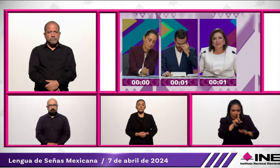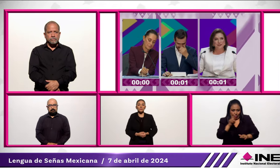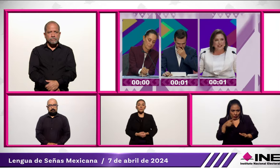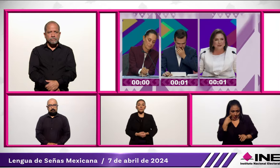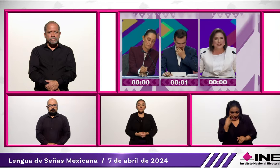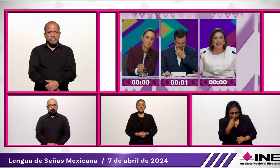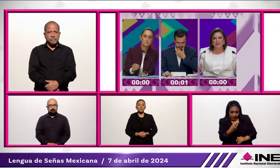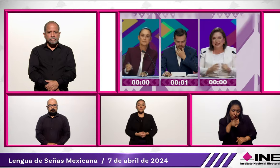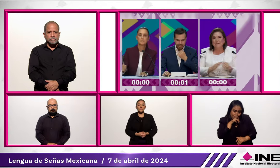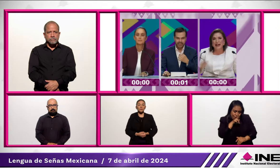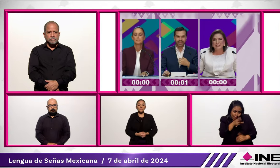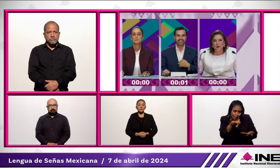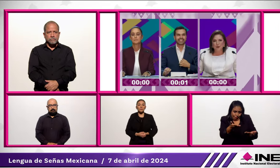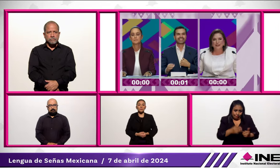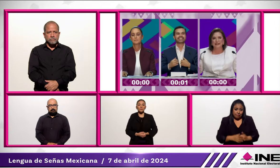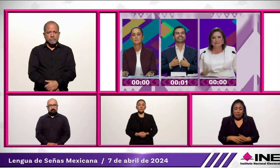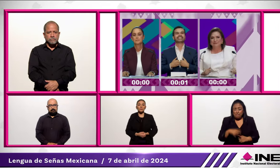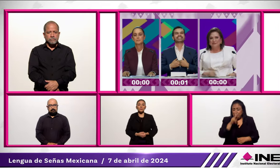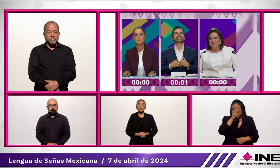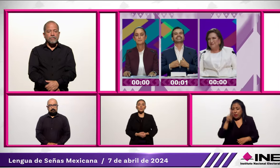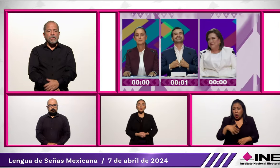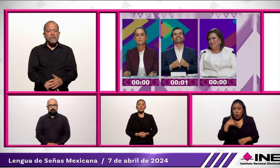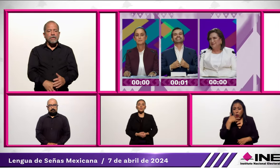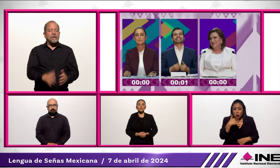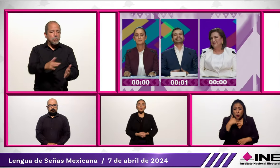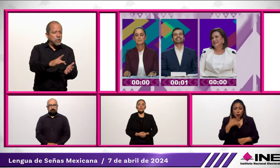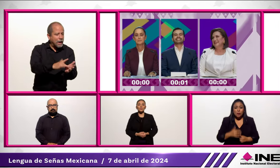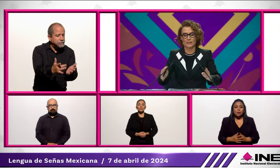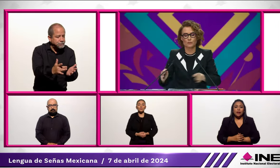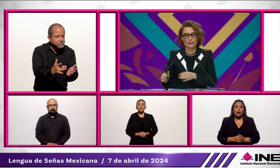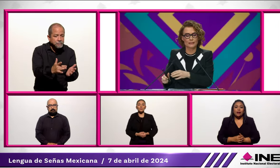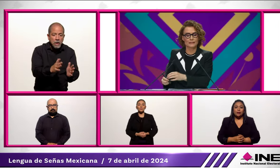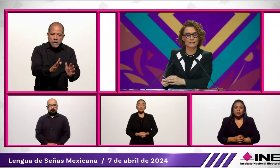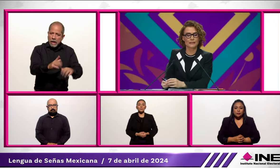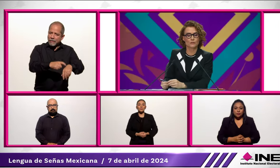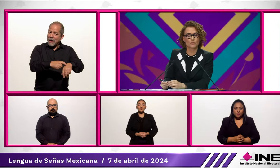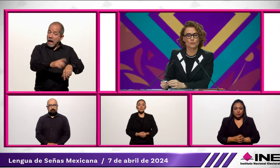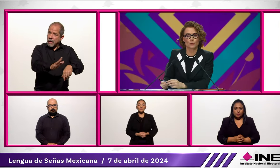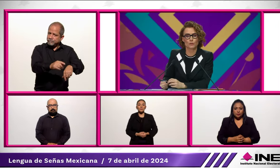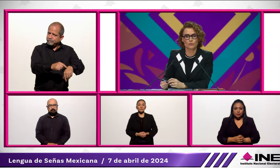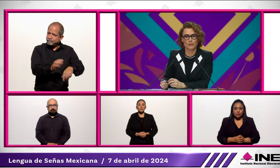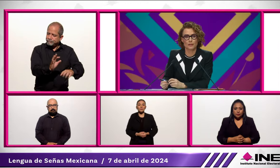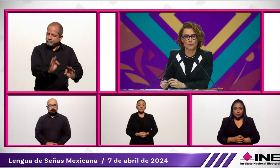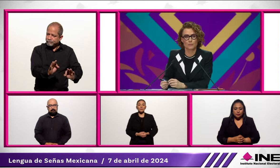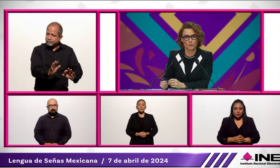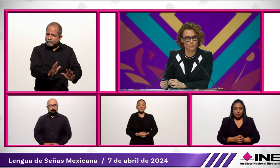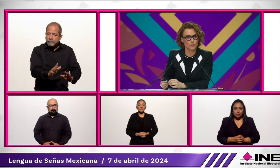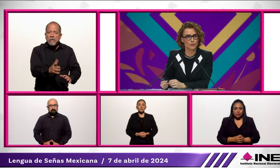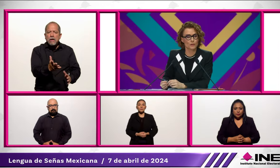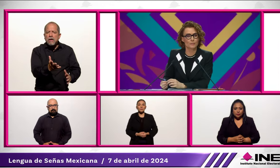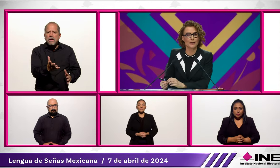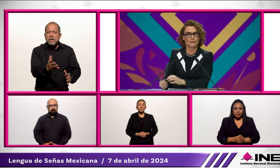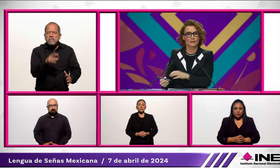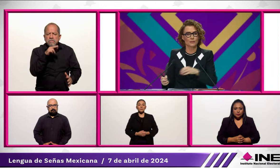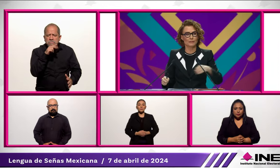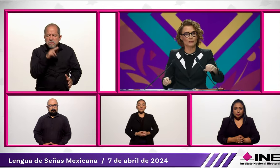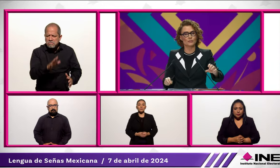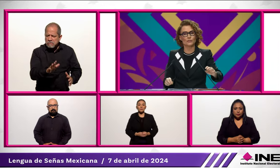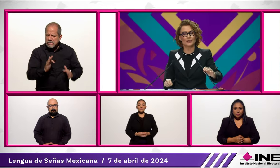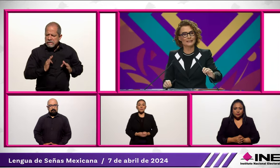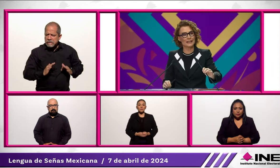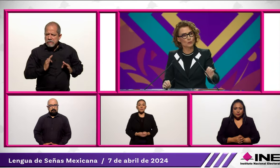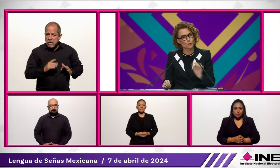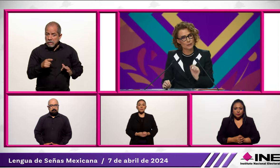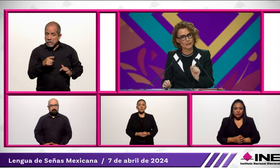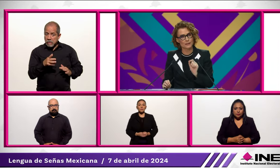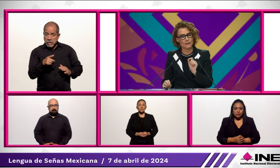viera. Esos son resultados. Gracias. La más corrupta. Gracias. Terminó el tiempo y para su tranquilidad, de todos modos, producción va a hacer una